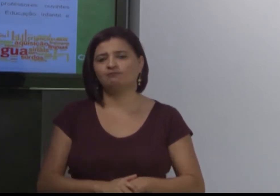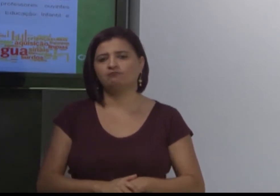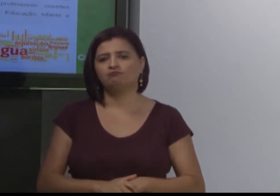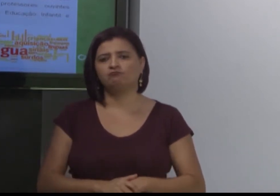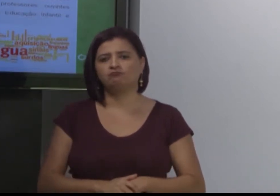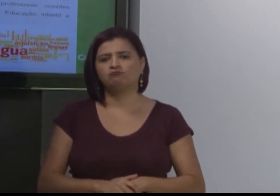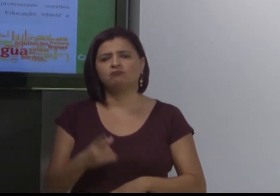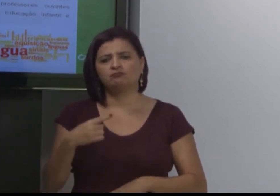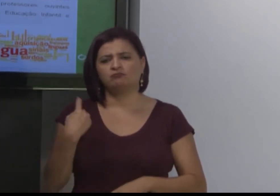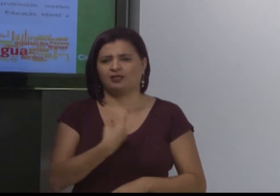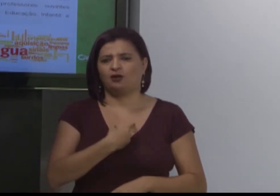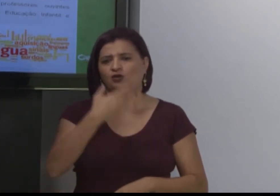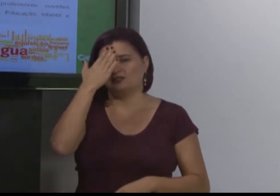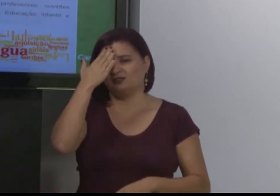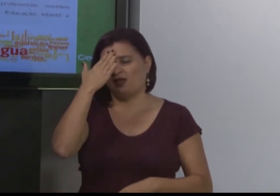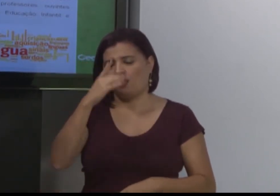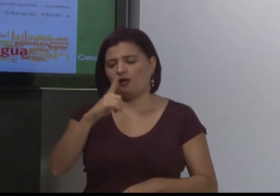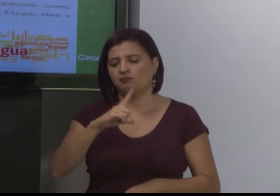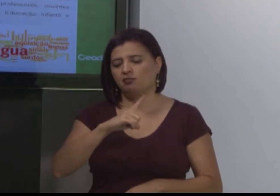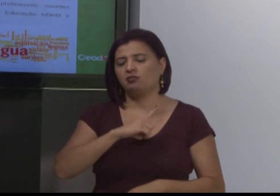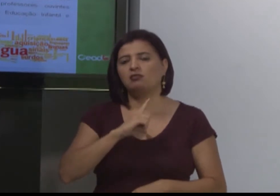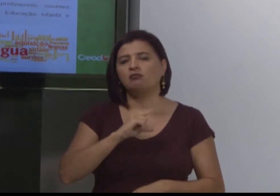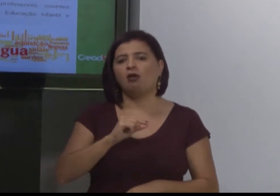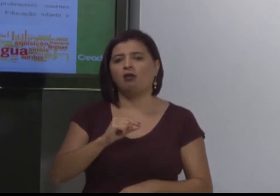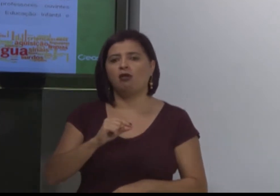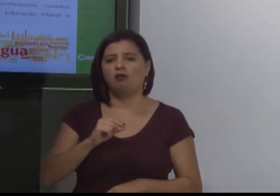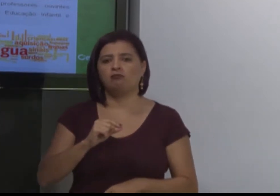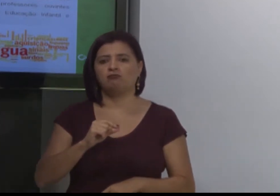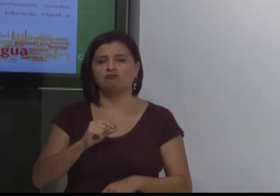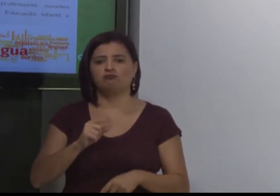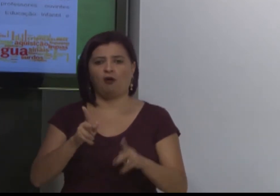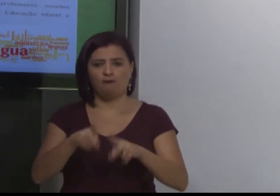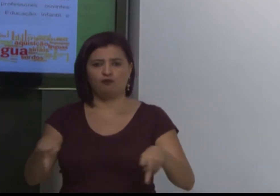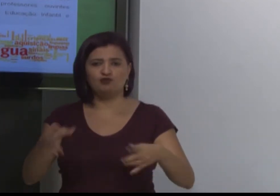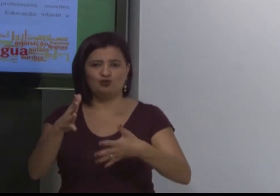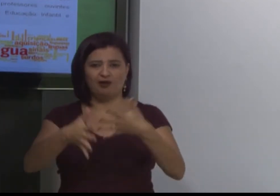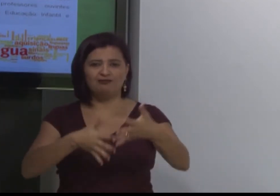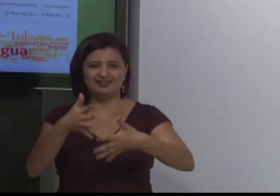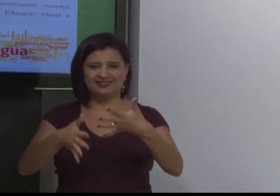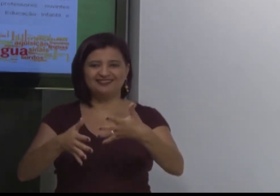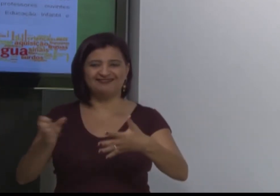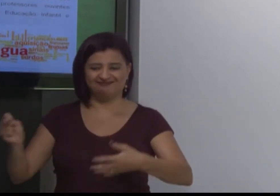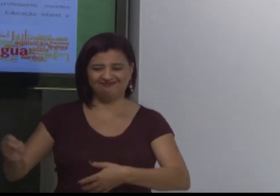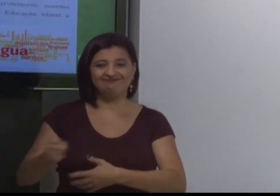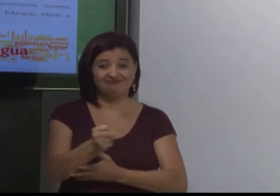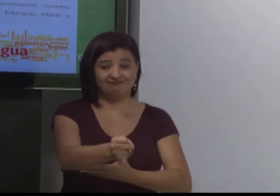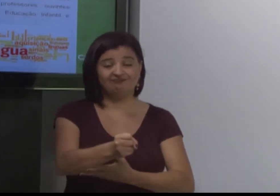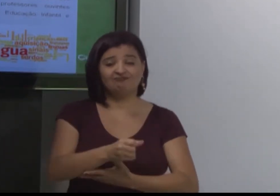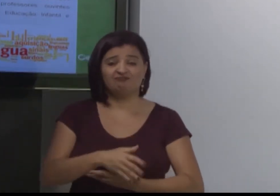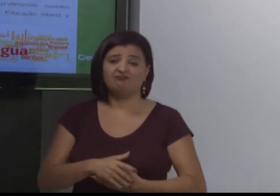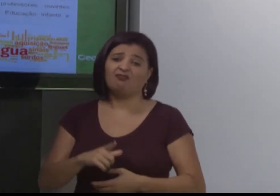sabemos que há o professor de Libras, há também o instrutor de